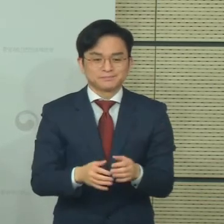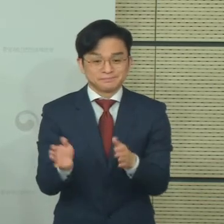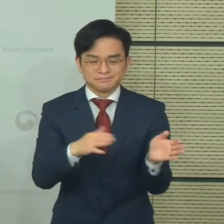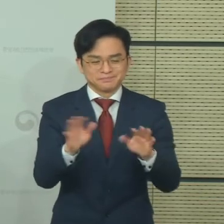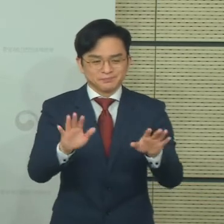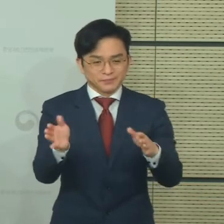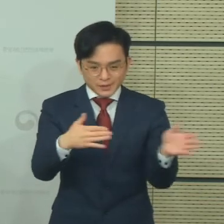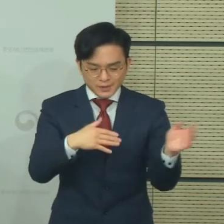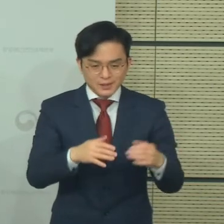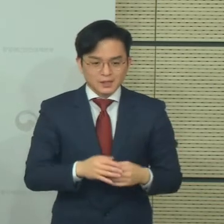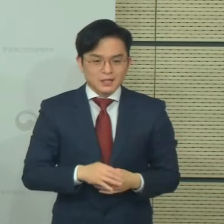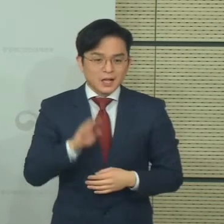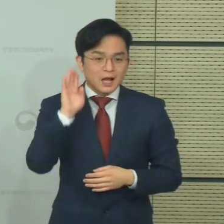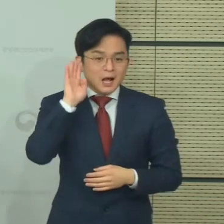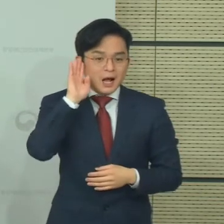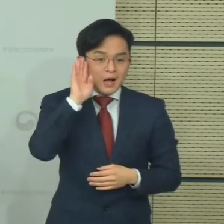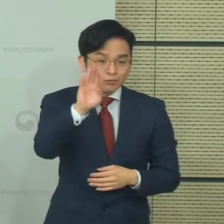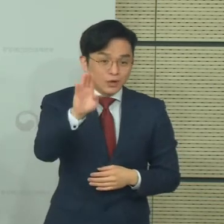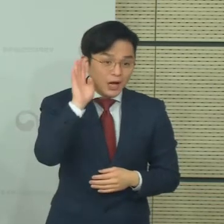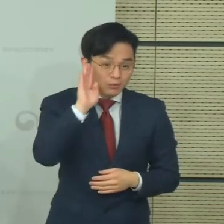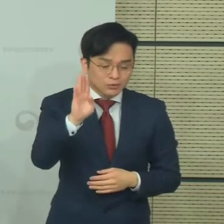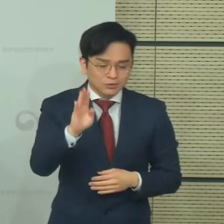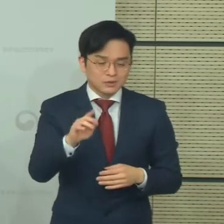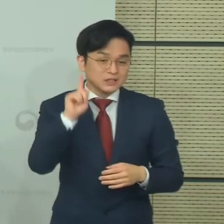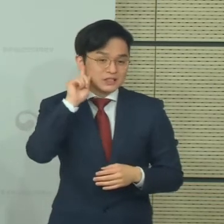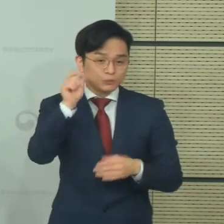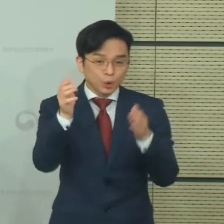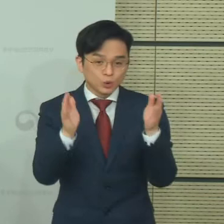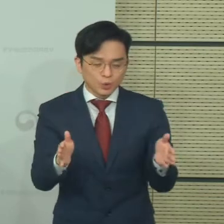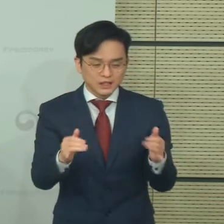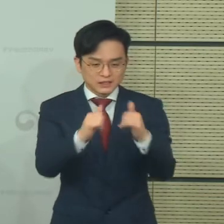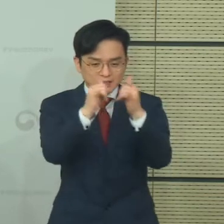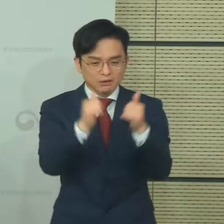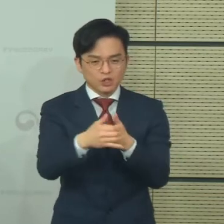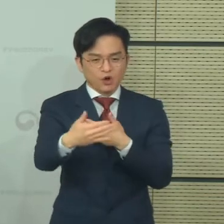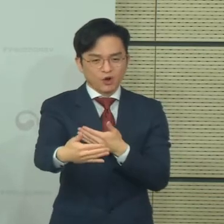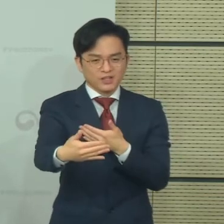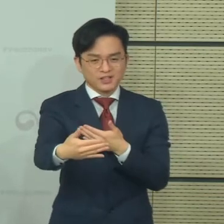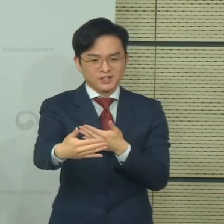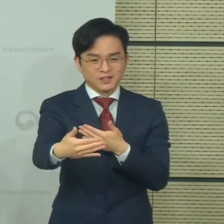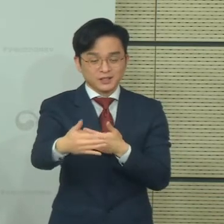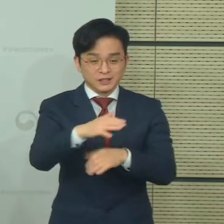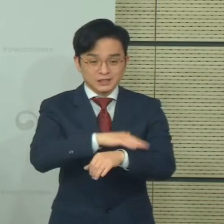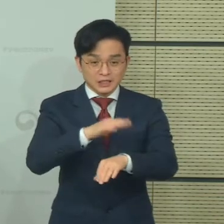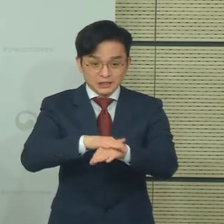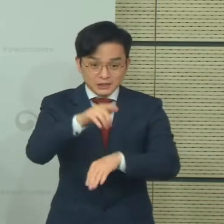목표로 한다든지 좀 구체적으로 말씀해 주시면 감사하겠습니다.